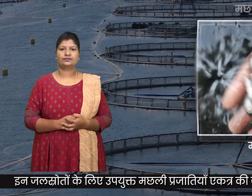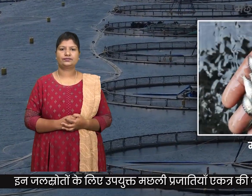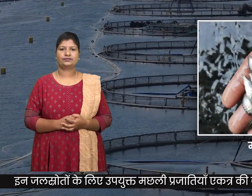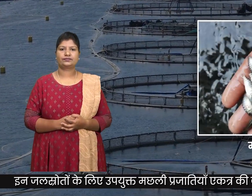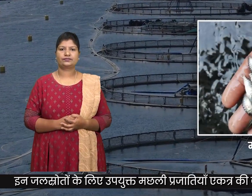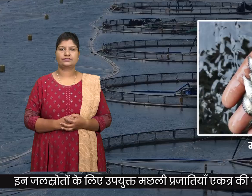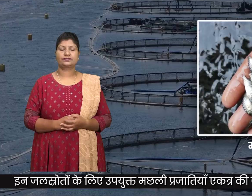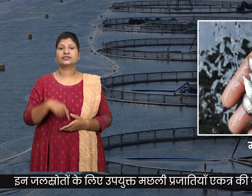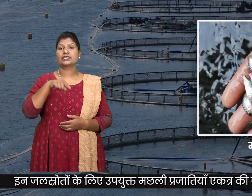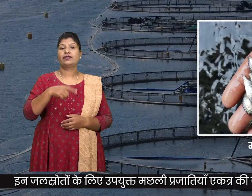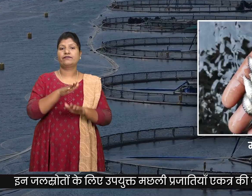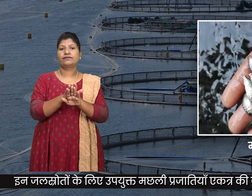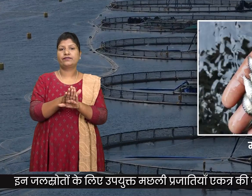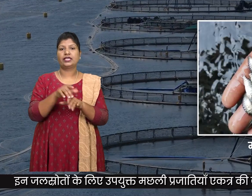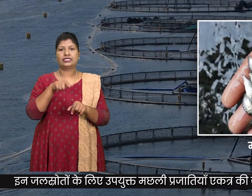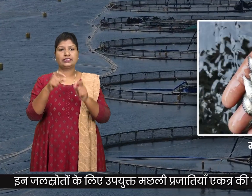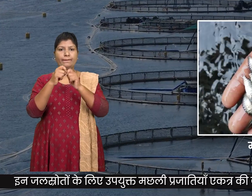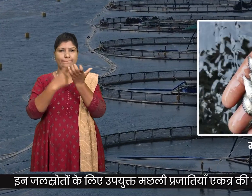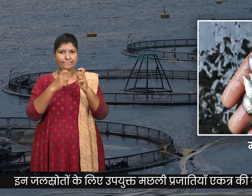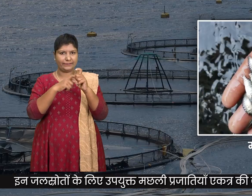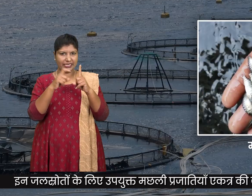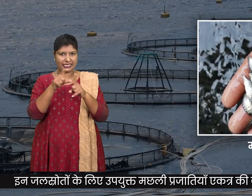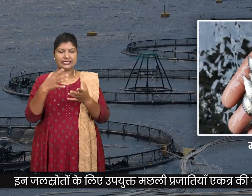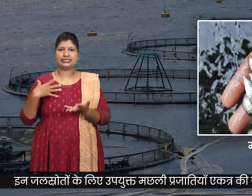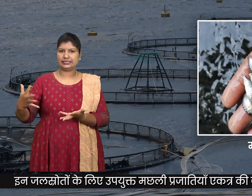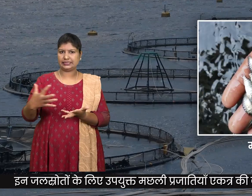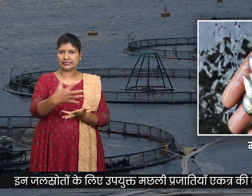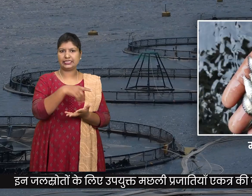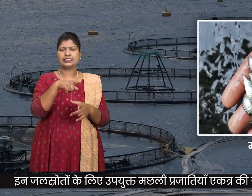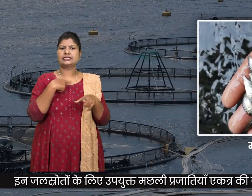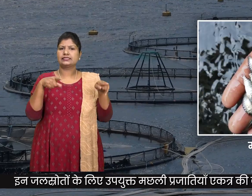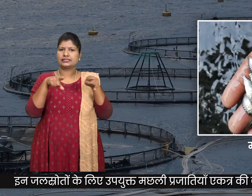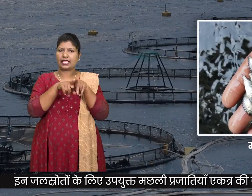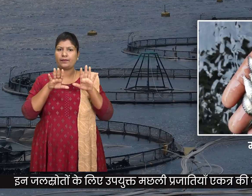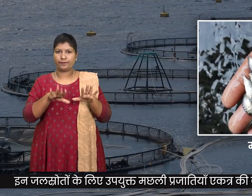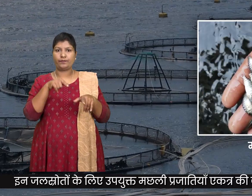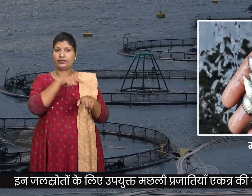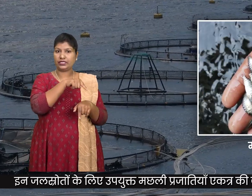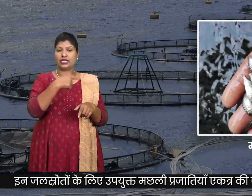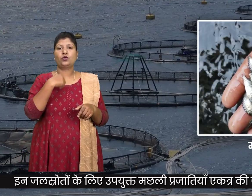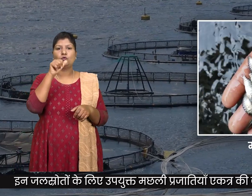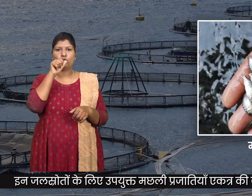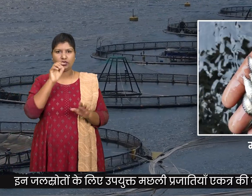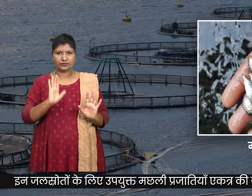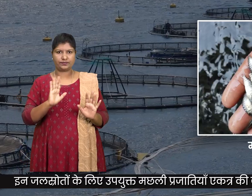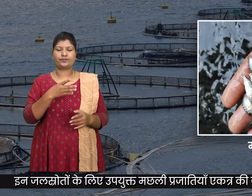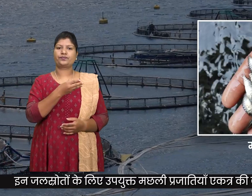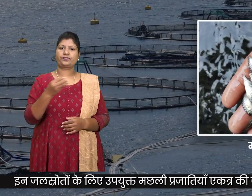इन जल स्रोतों के लिए उपयुक्त मछली प्रजातियां एकत्र की जाती है और पाली